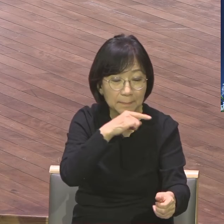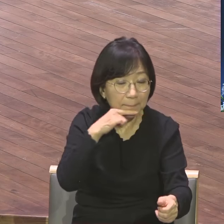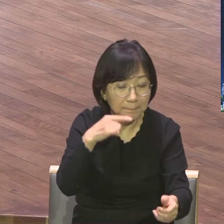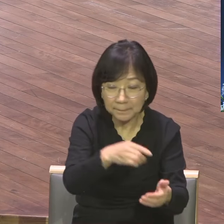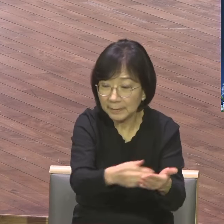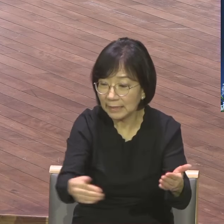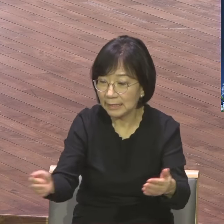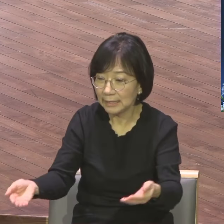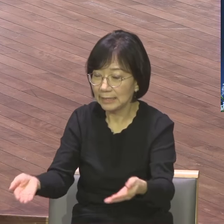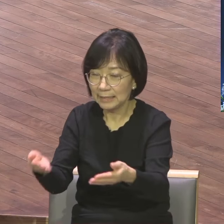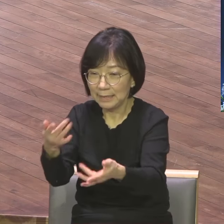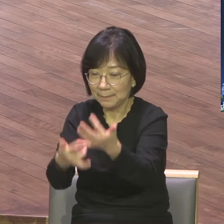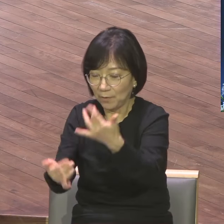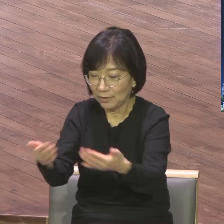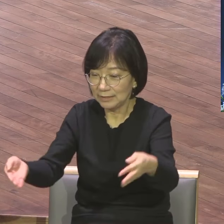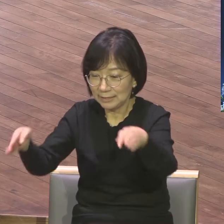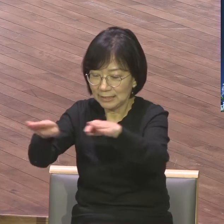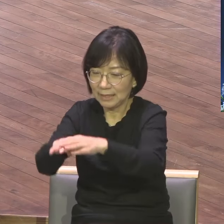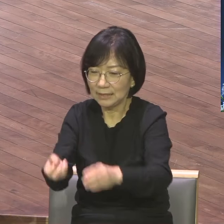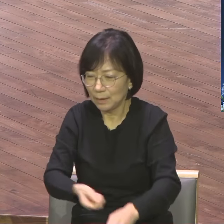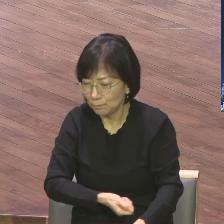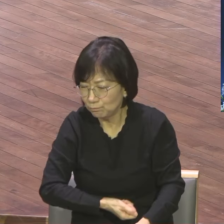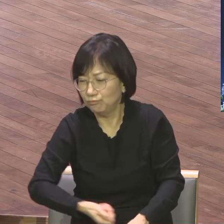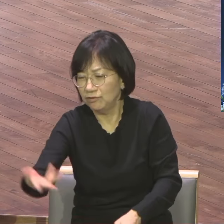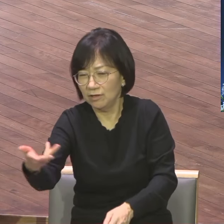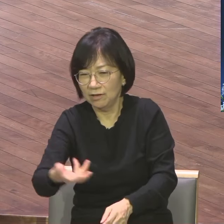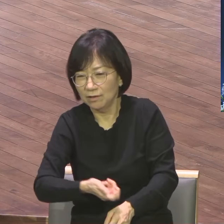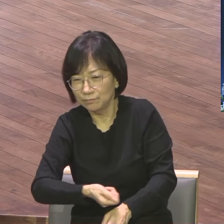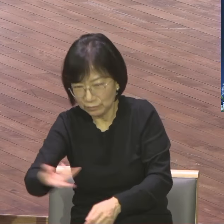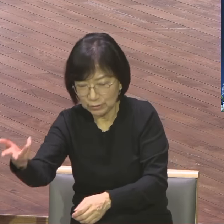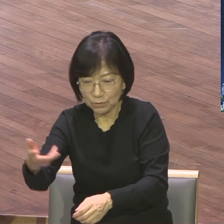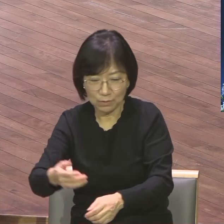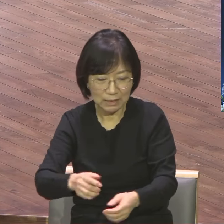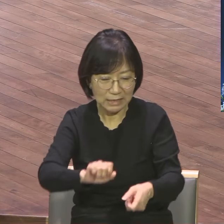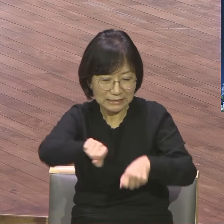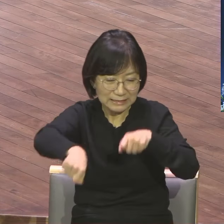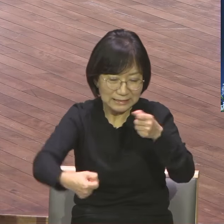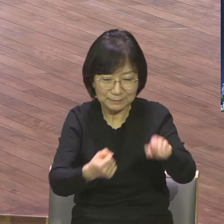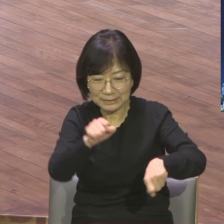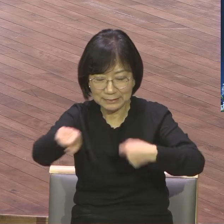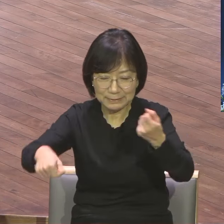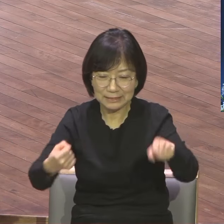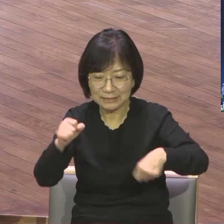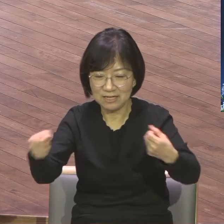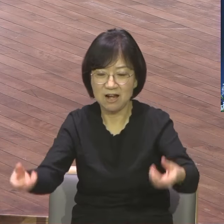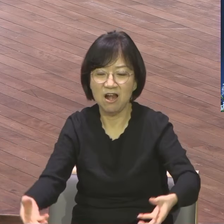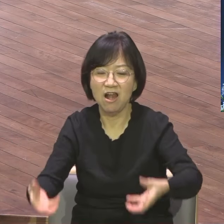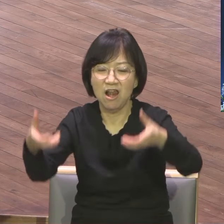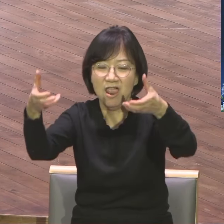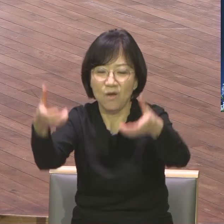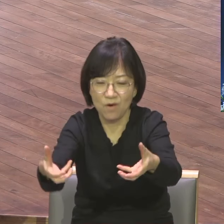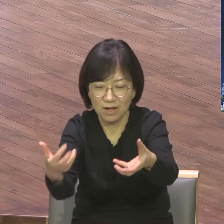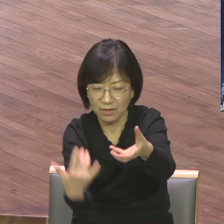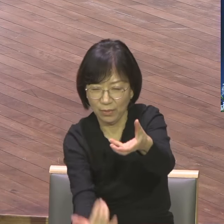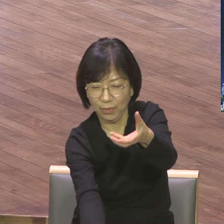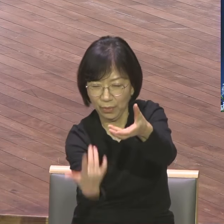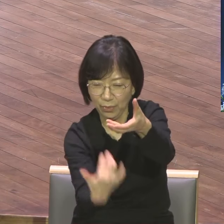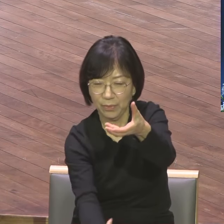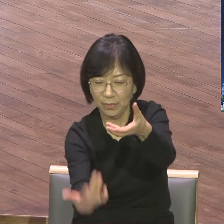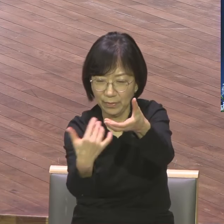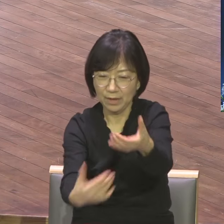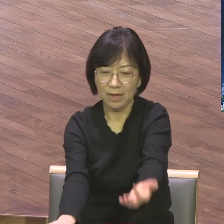뿌리고 그 짐승을 그 번제단에 올려서 완전히 태워버립니다. 하나님은 그